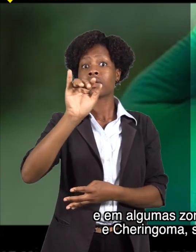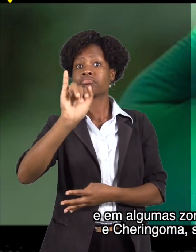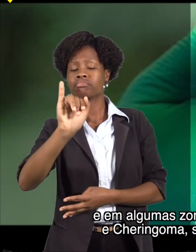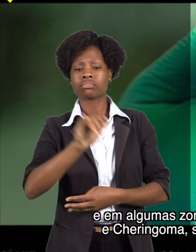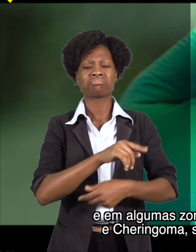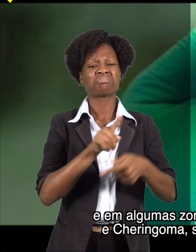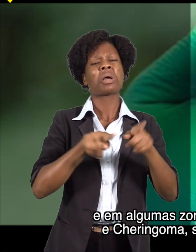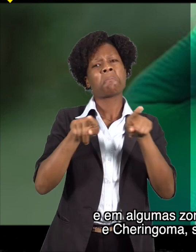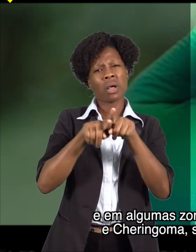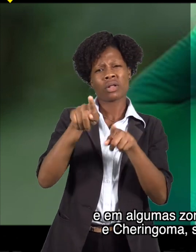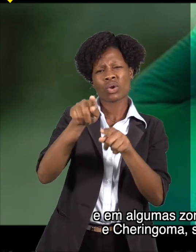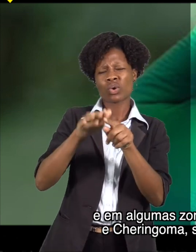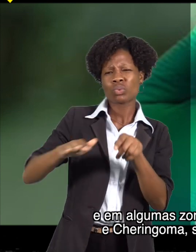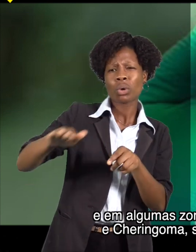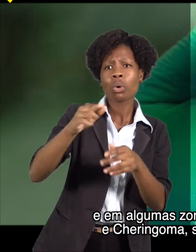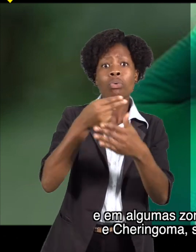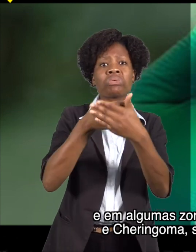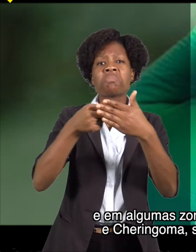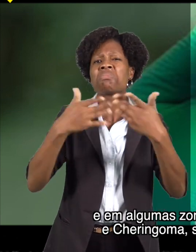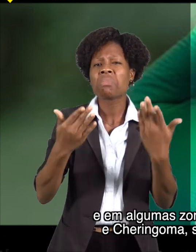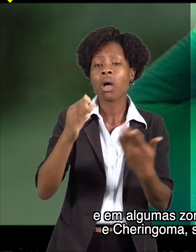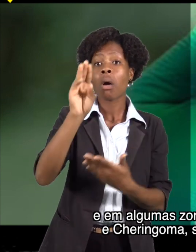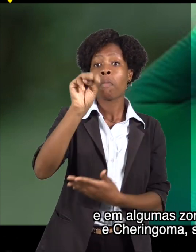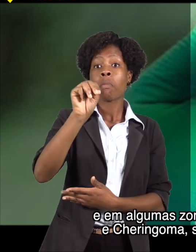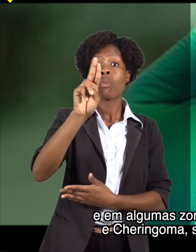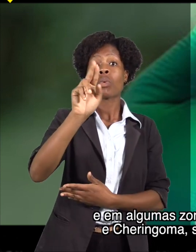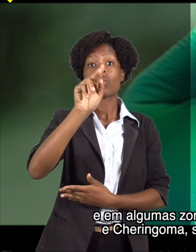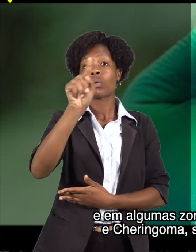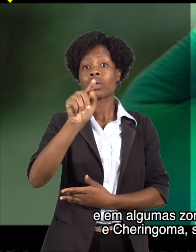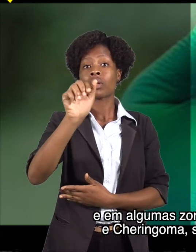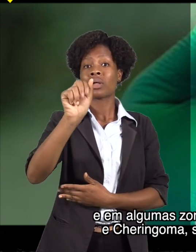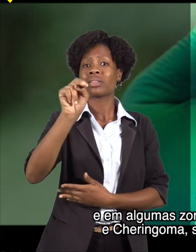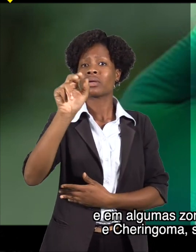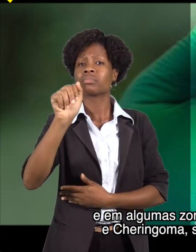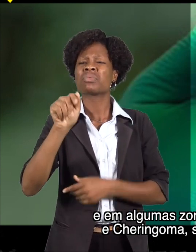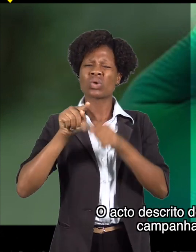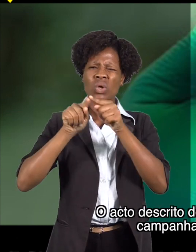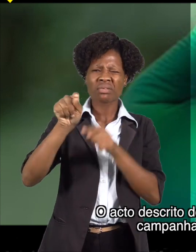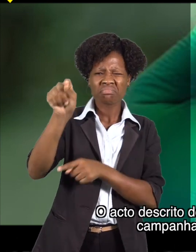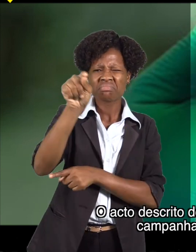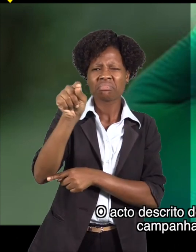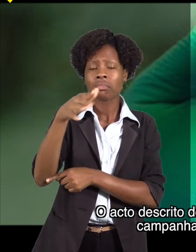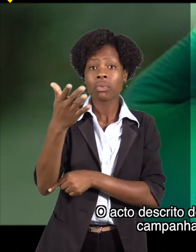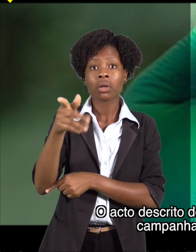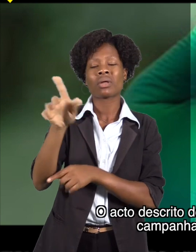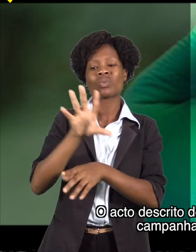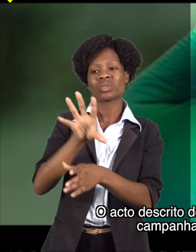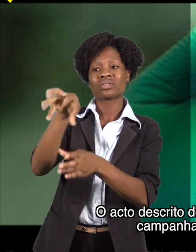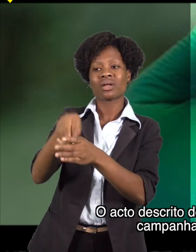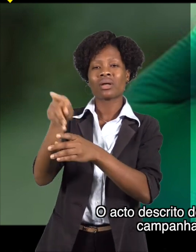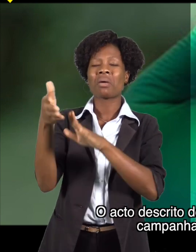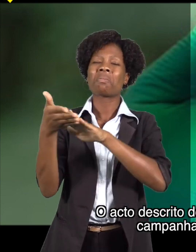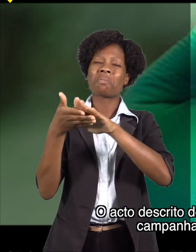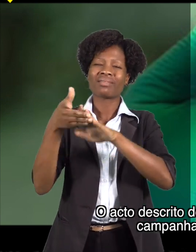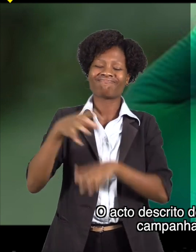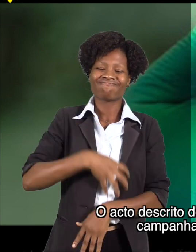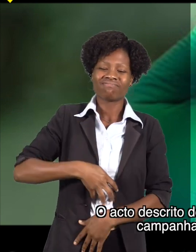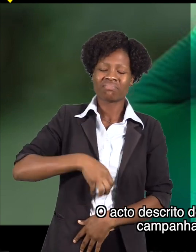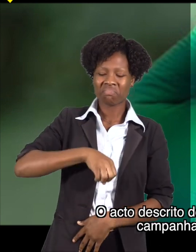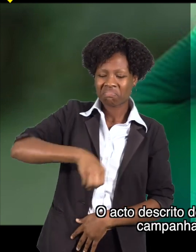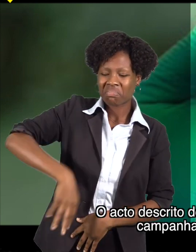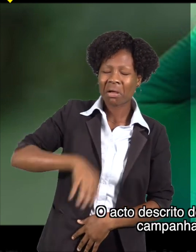selecionadas de Moanza e Xeringoma serão abrangidas nesta fase. O ato descrito do